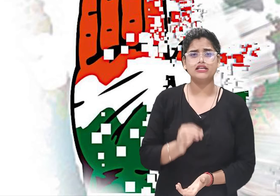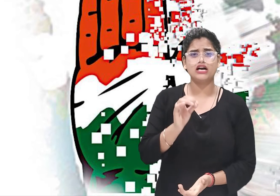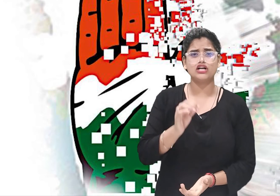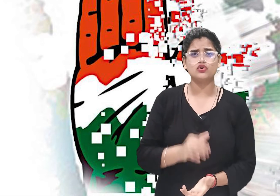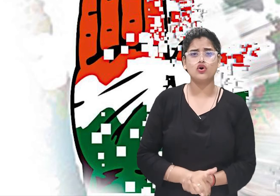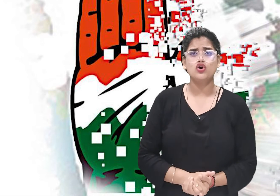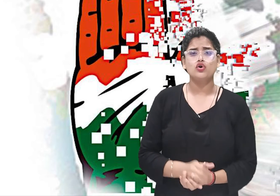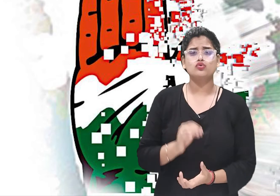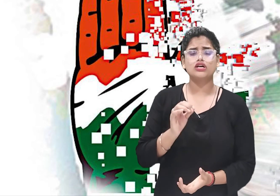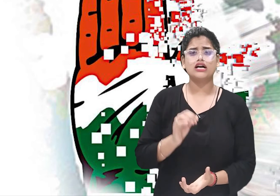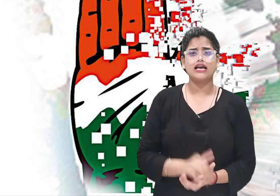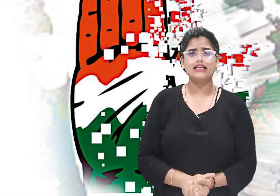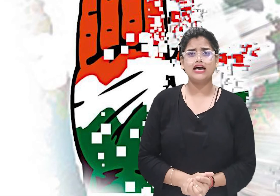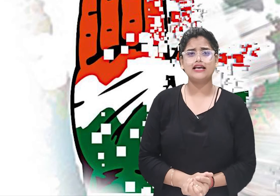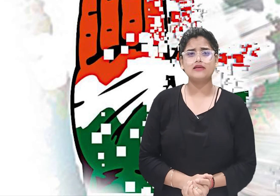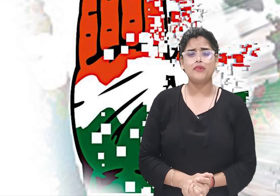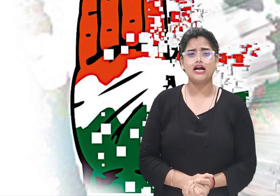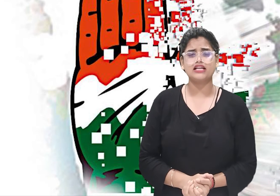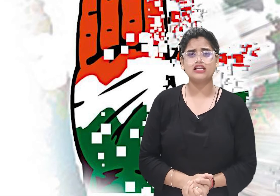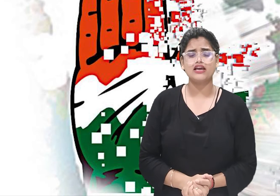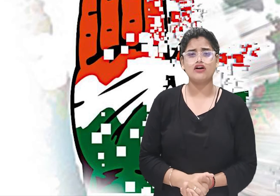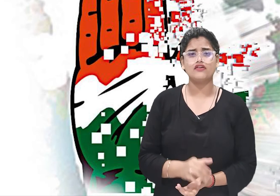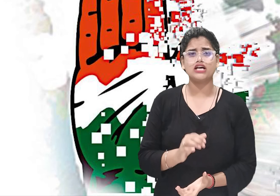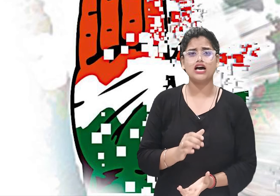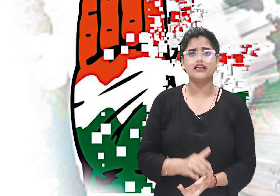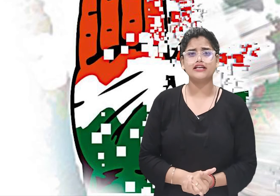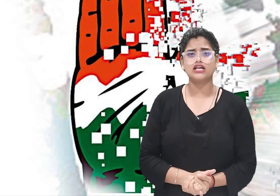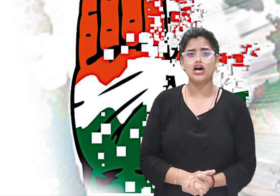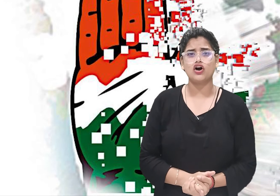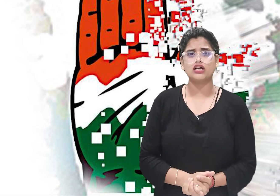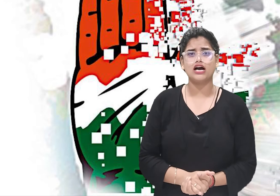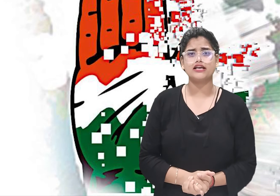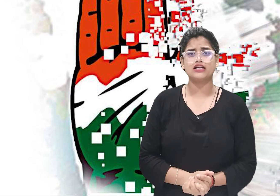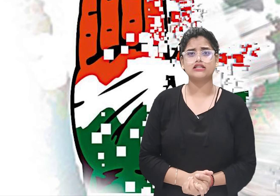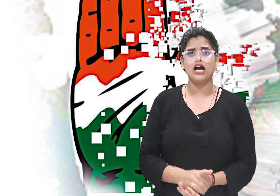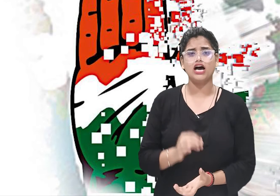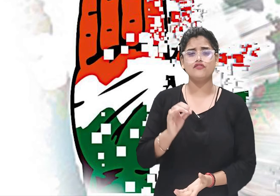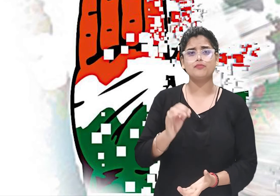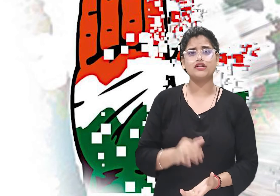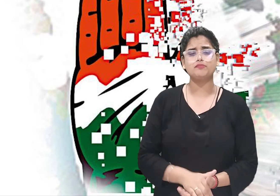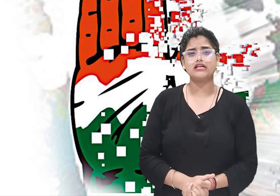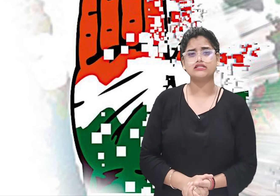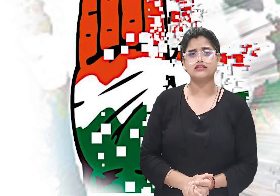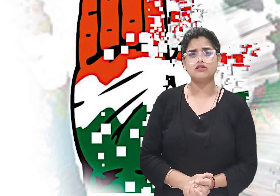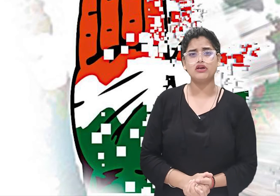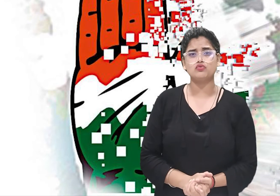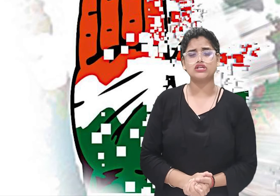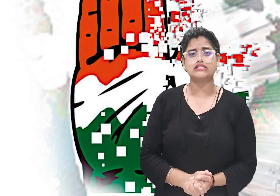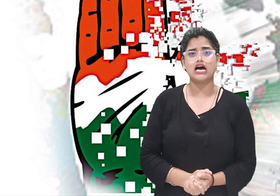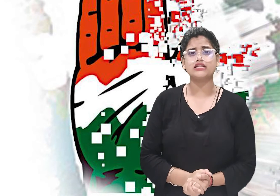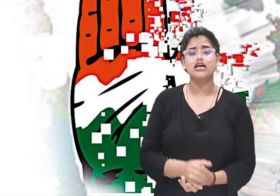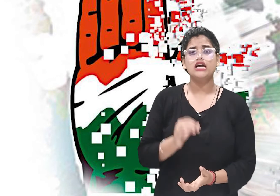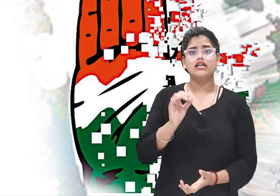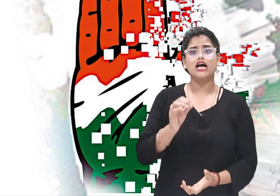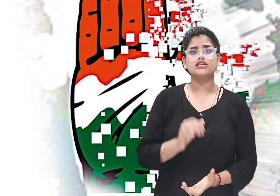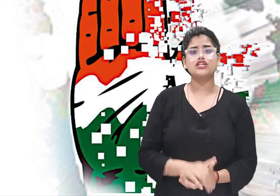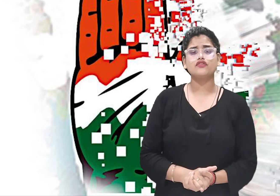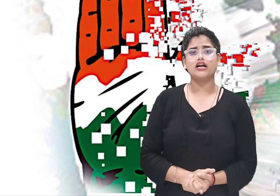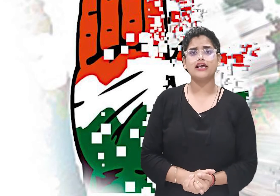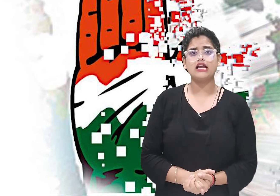निगाहों को उनका कहना है की पार्टी के वफादार नेता और कार्यकर्ता हर विपरीत परिस्थिति में उनके साथ ना सिर्फ खड़े